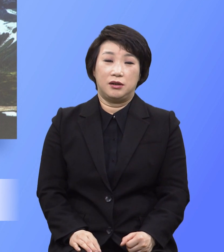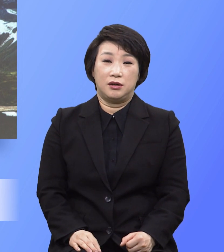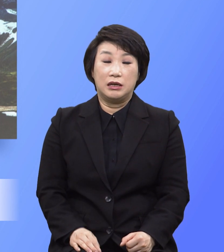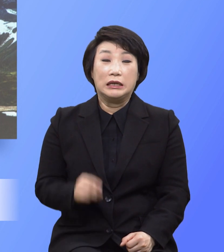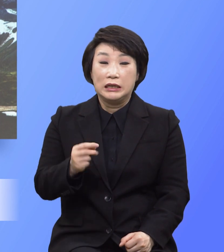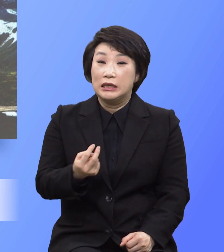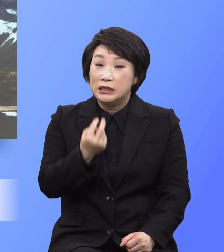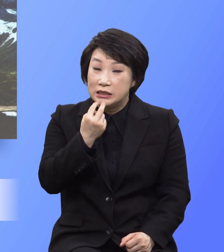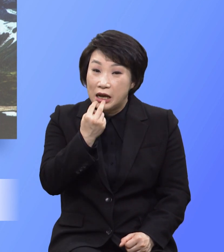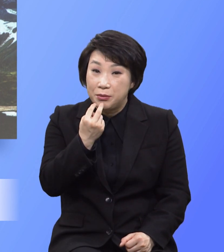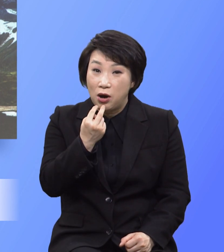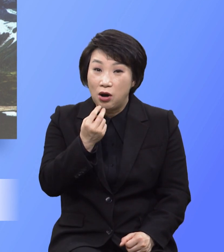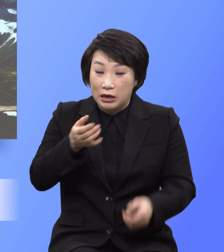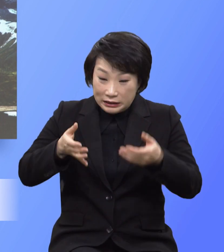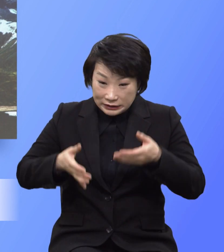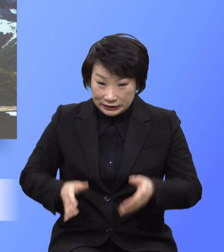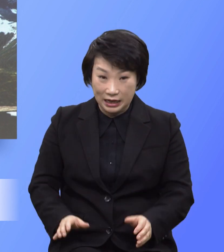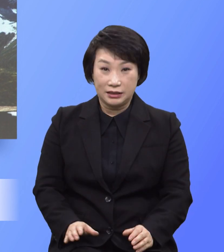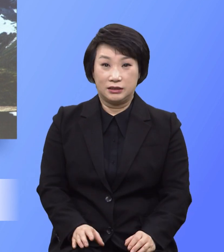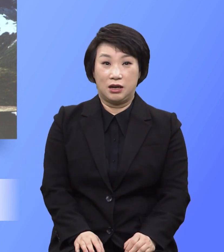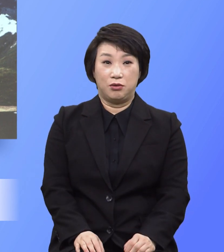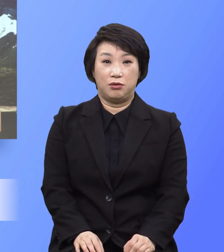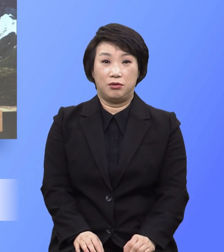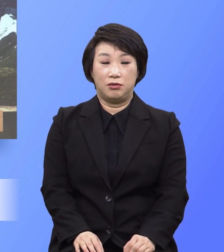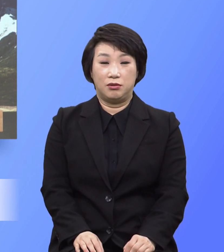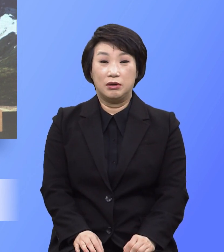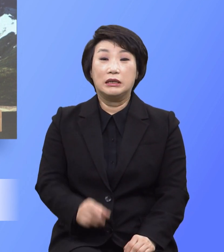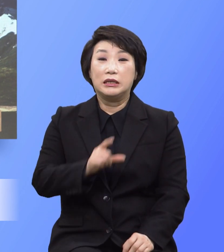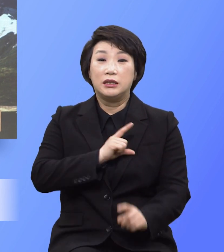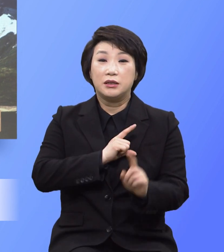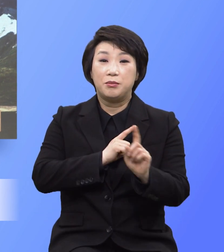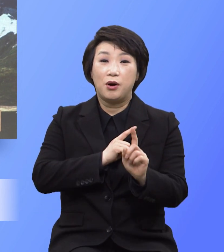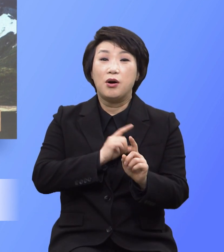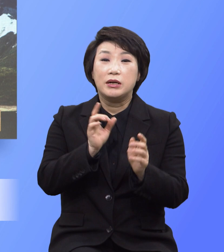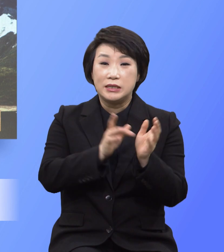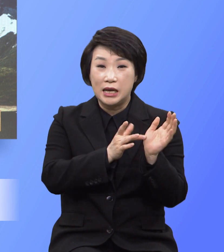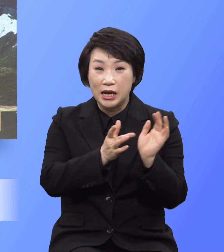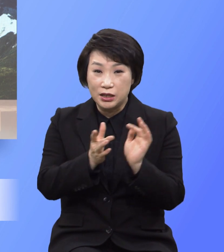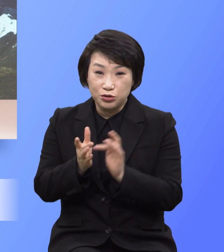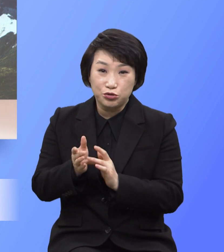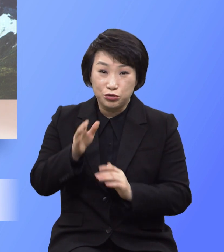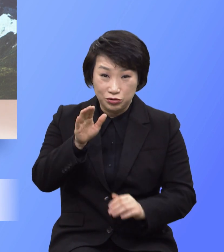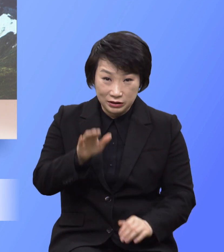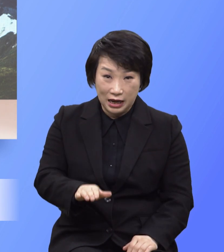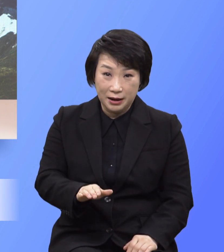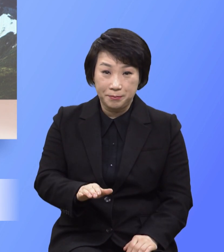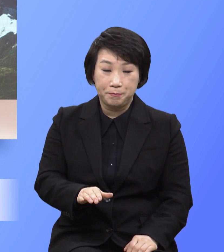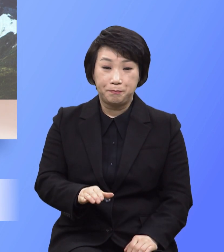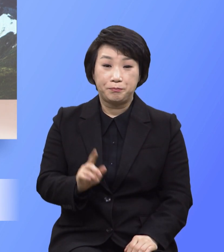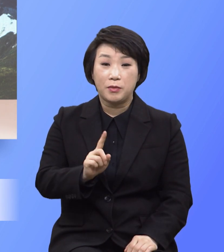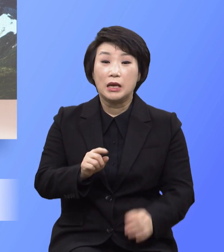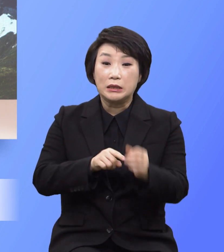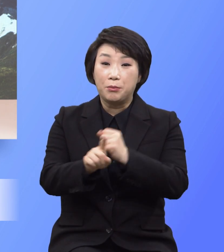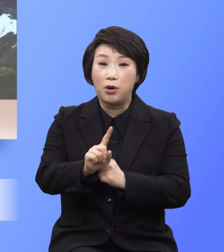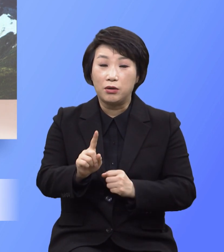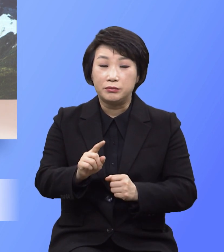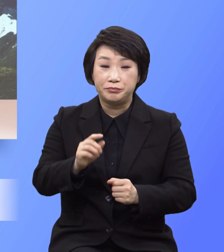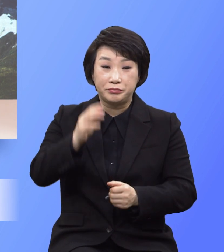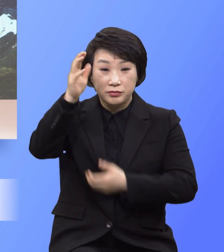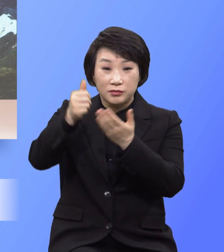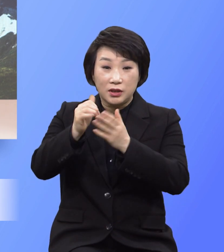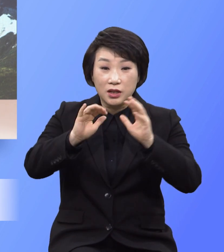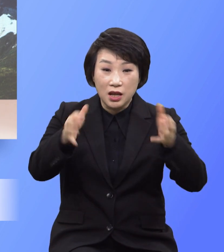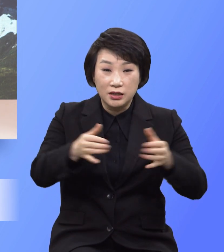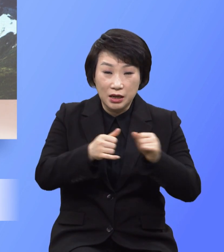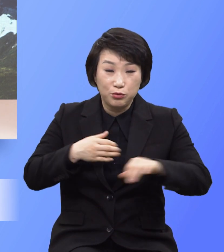이 생명을 낳으리니 이름을 예수라 하라. 이는 그가 자기